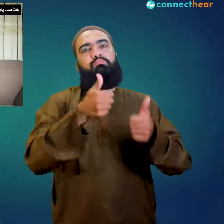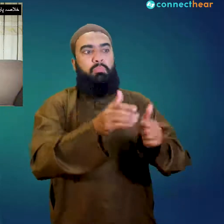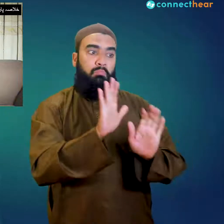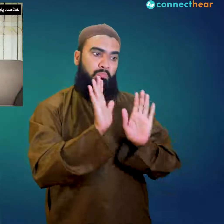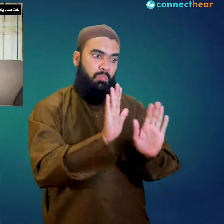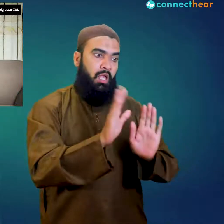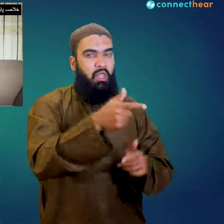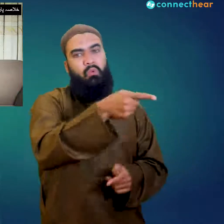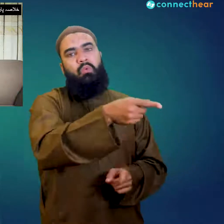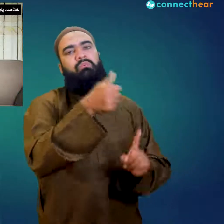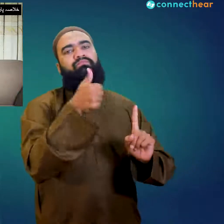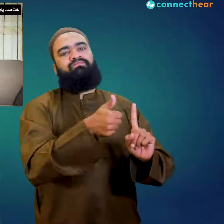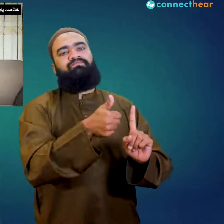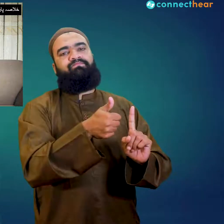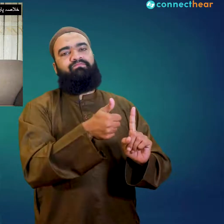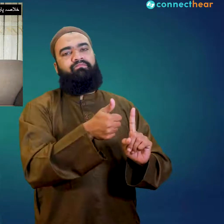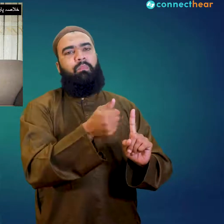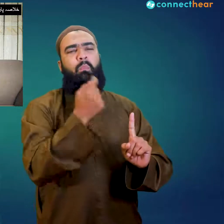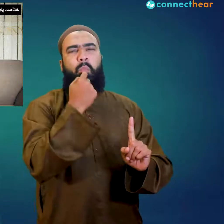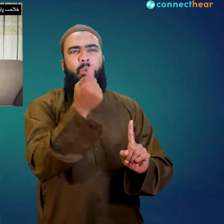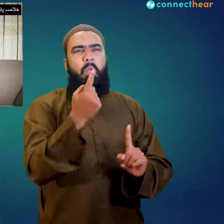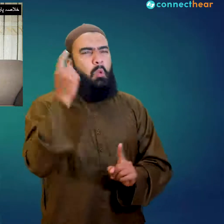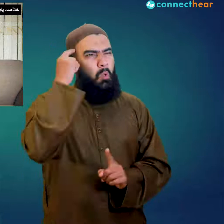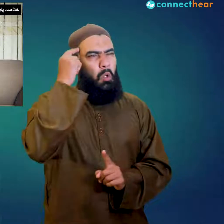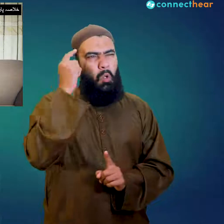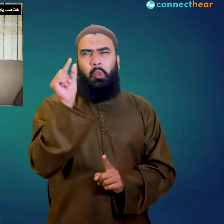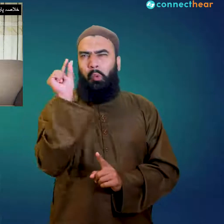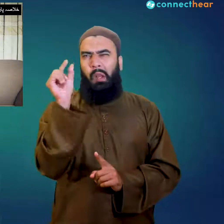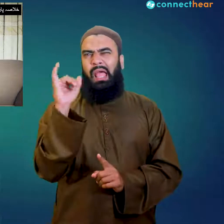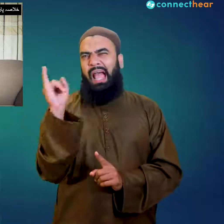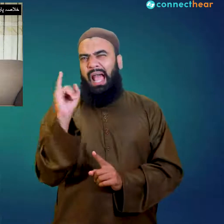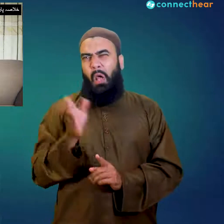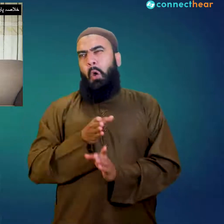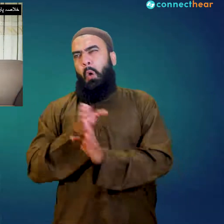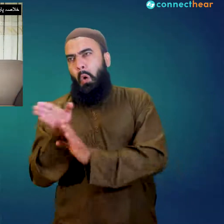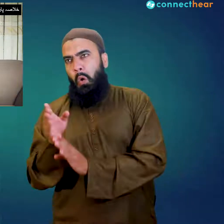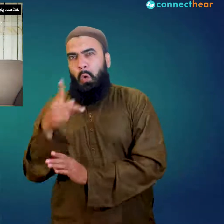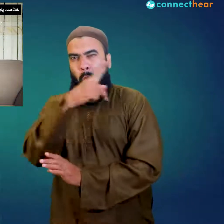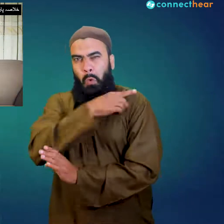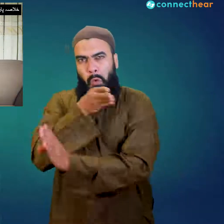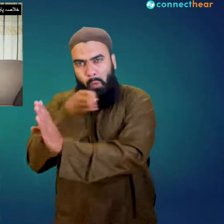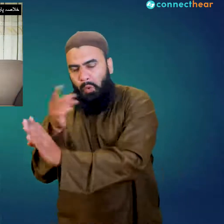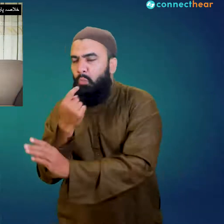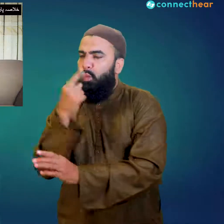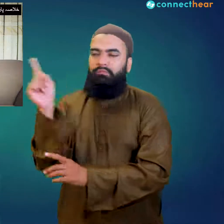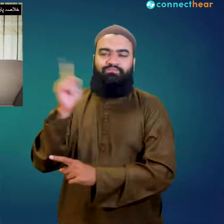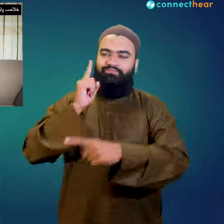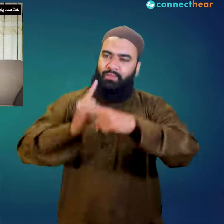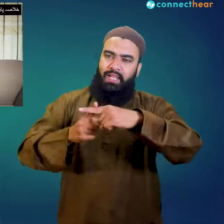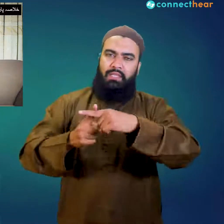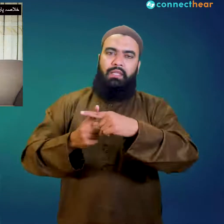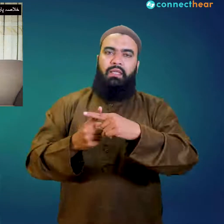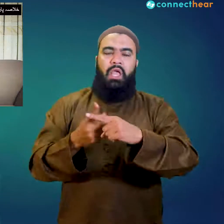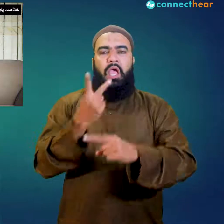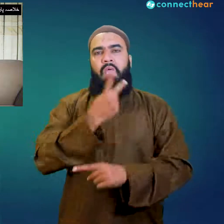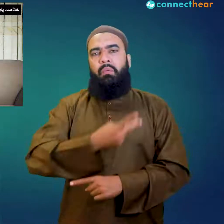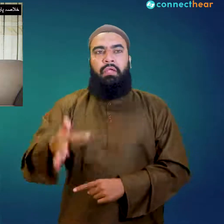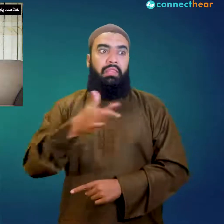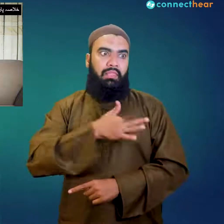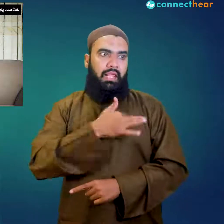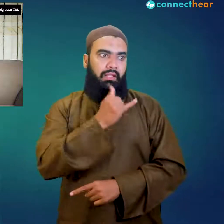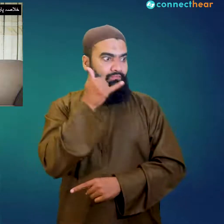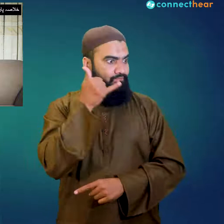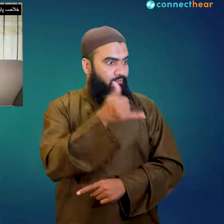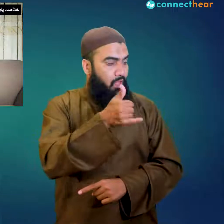آپ کو بچایا جائے، ہمیشہ اس کا شکر ادا کیا جائے اور اپنی زندگی اطاعت اور فرما برداری